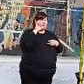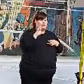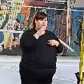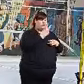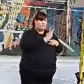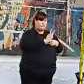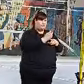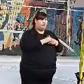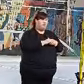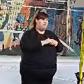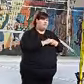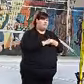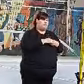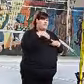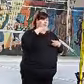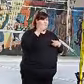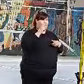Maru en 3, Ro en 4,